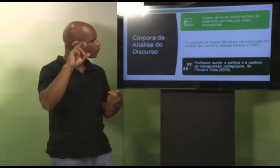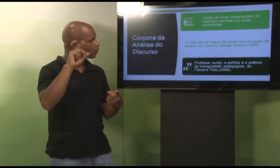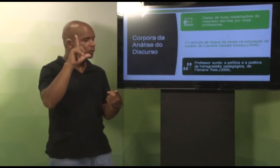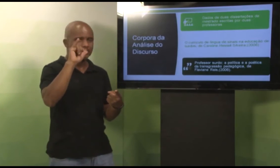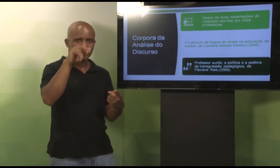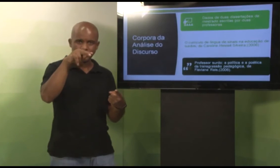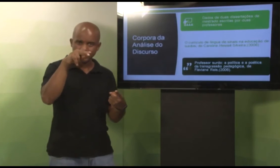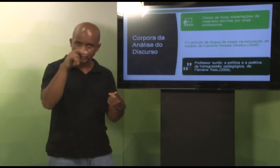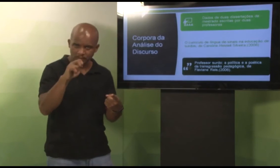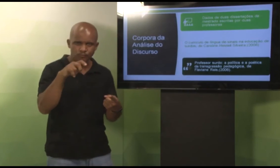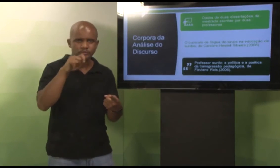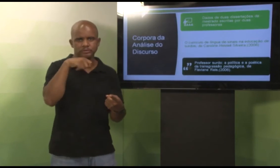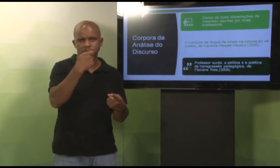duas autoras,